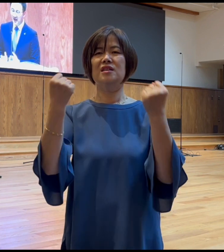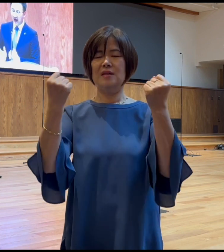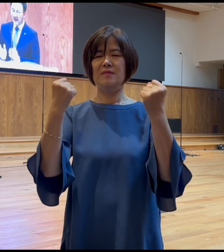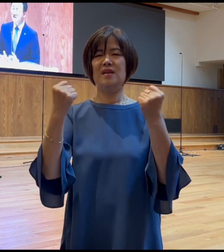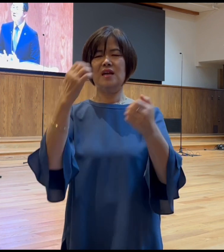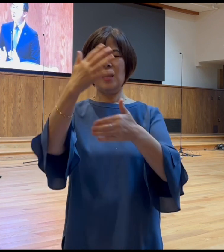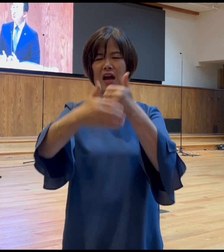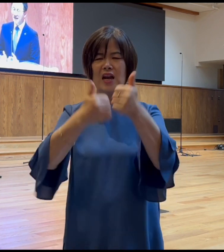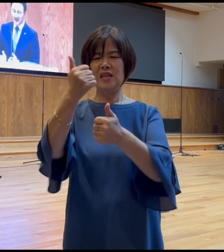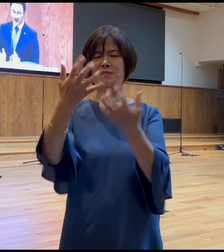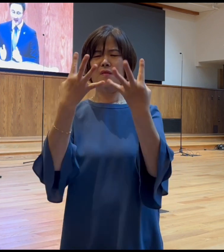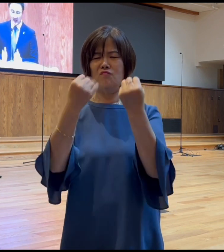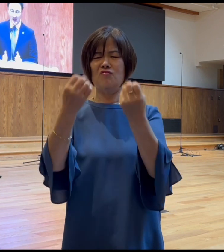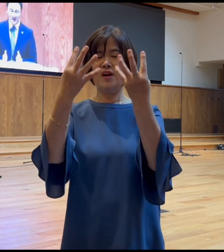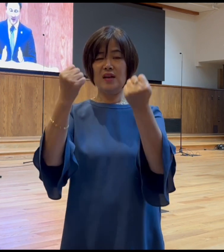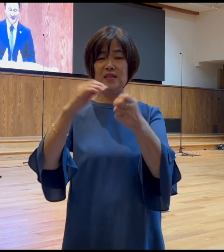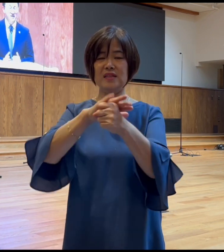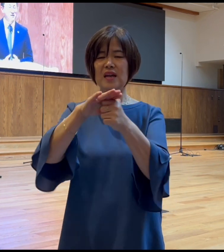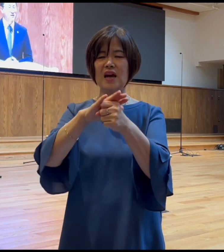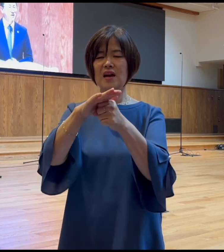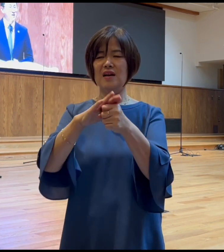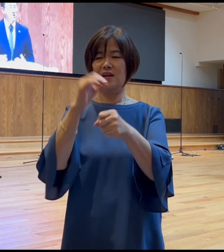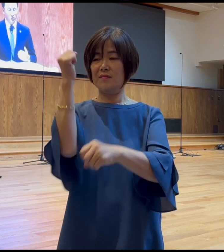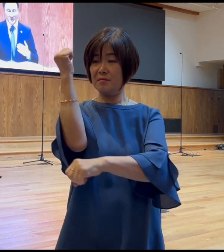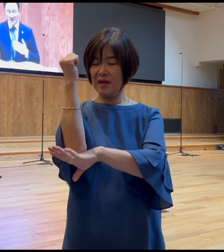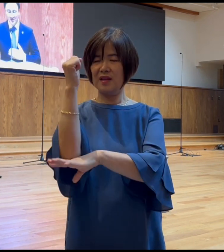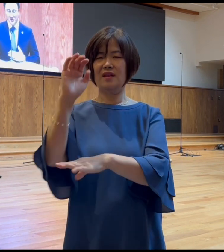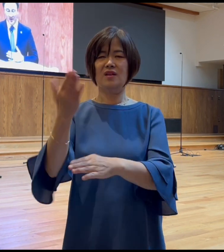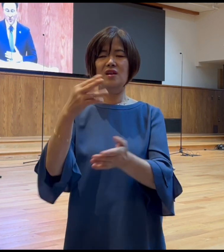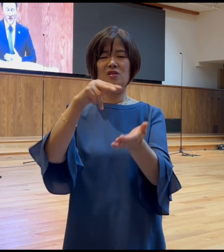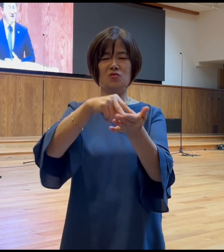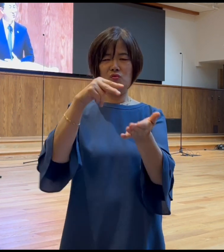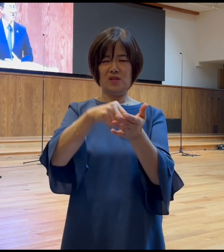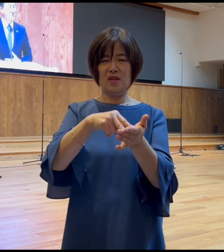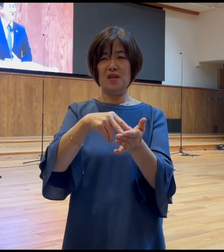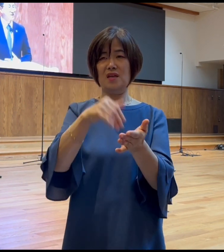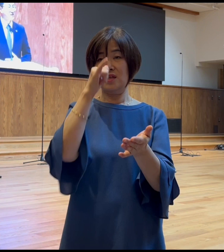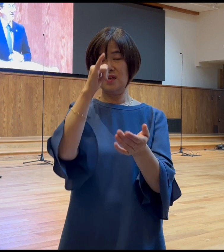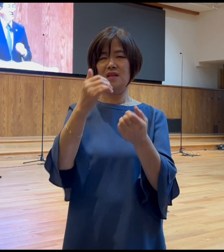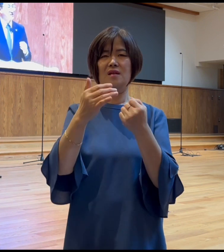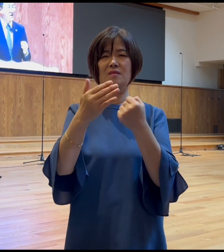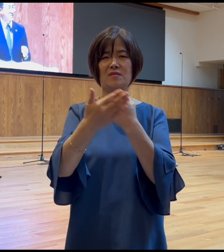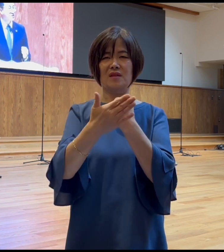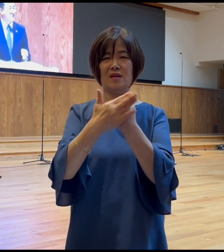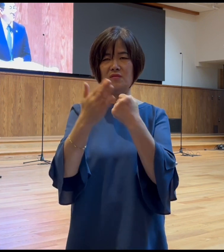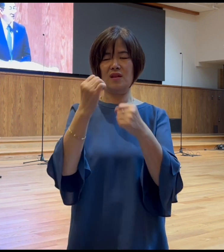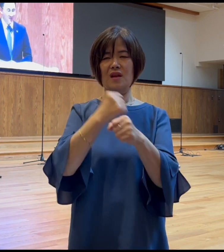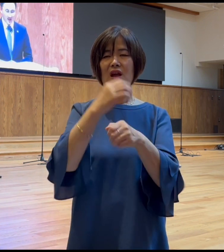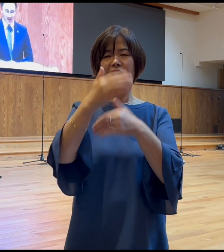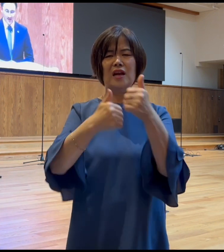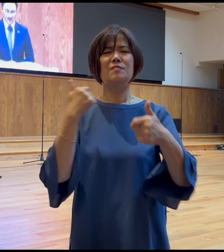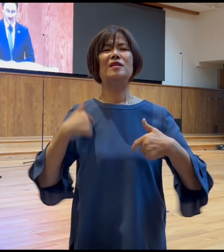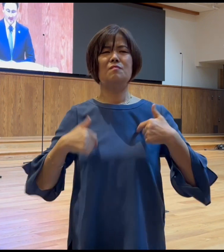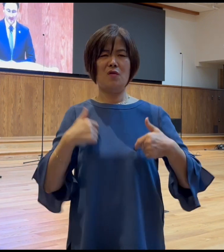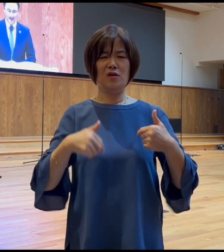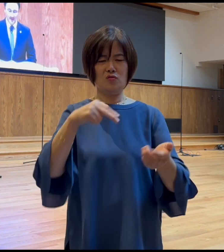바로 하나님의 무한한 사랑이 바탕이 된 이 존재의 긍정의 소리 때문이었습니다. 내가 너를